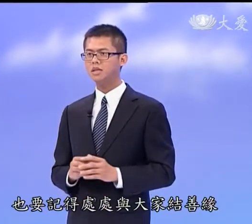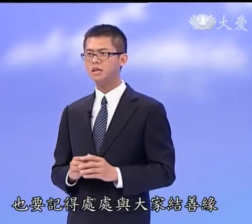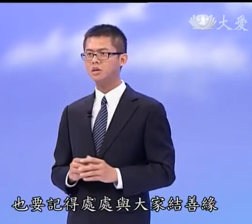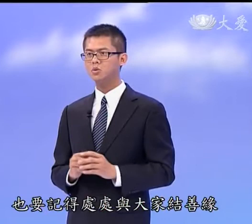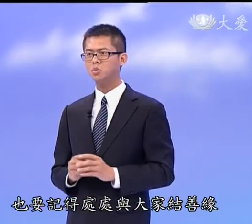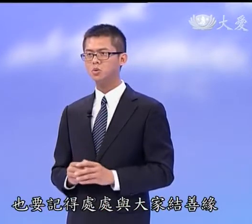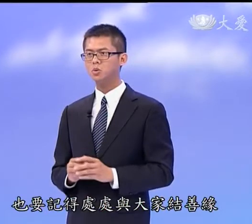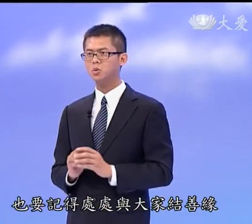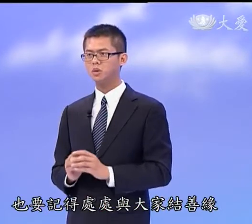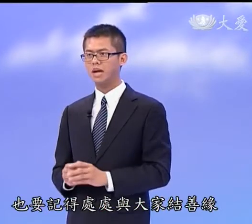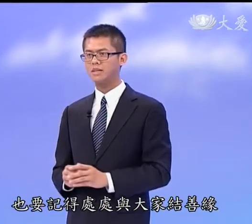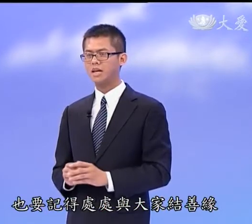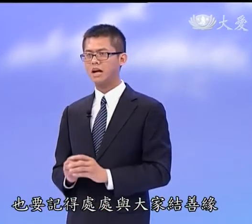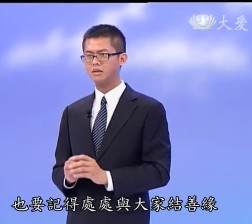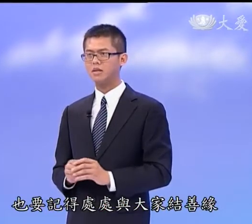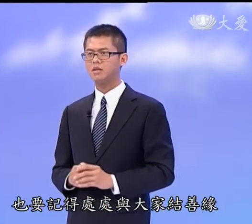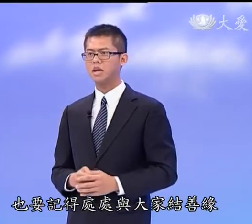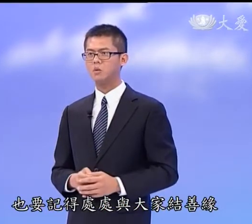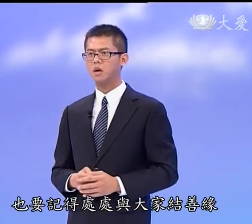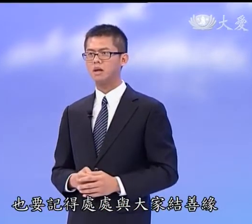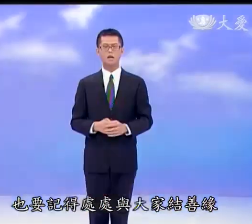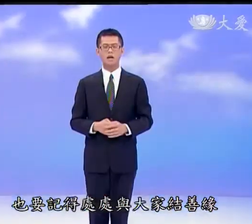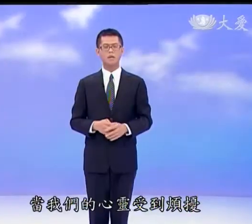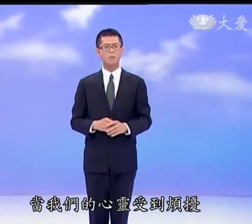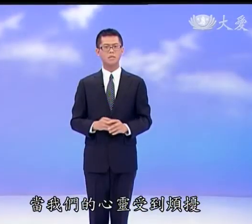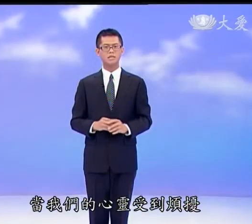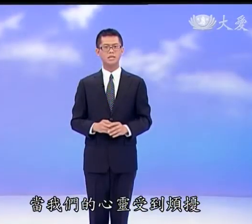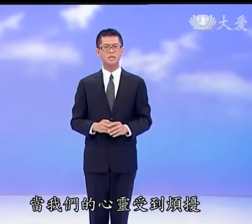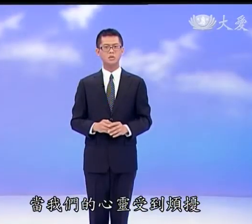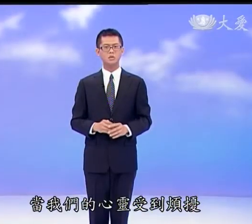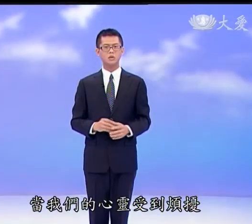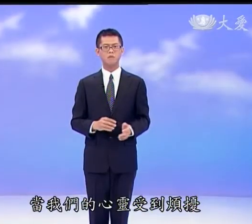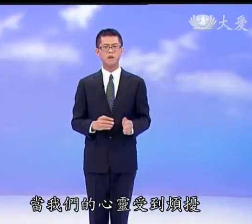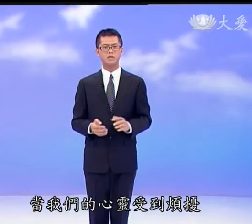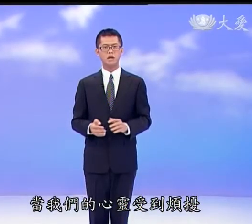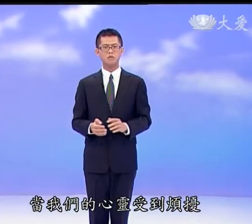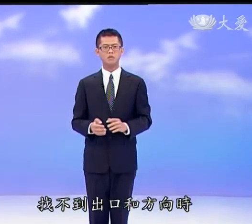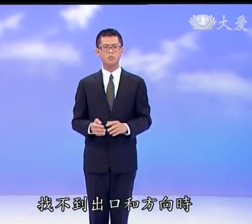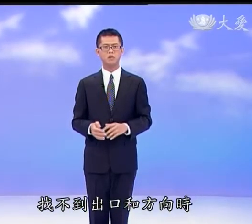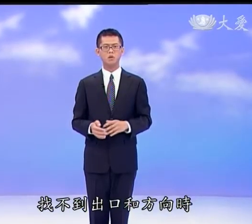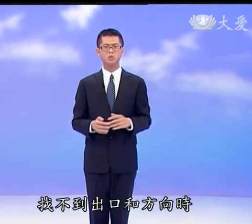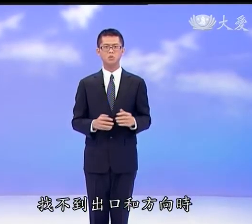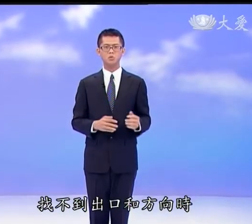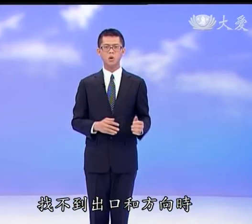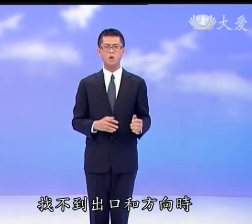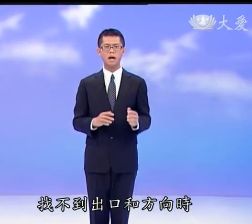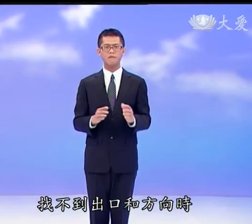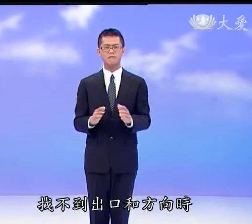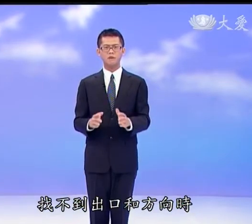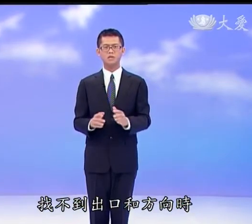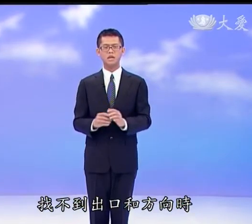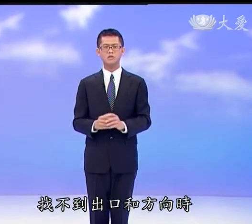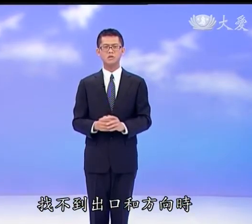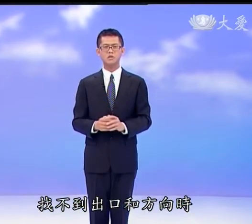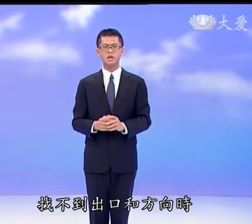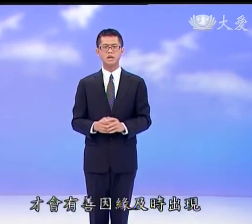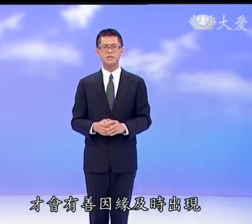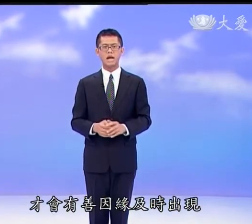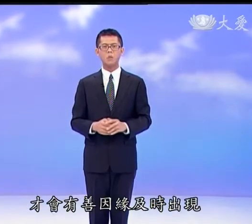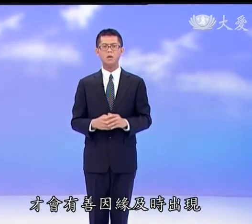得处处与大家结善缘。当我们的心灵受到烦躁，找不到出口和方向时，才会